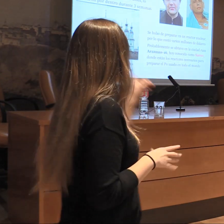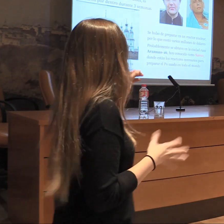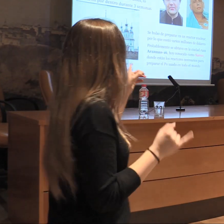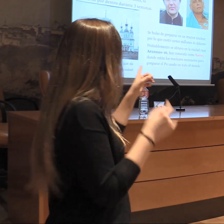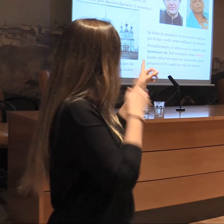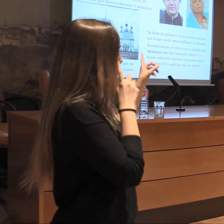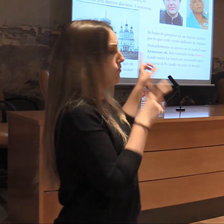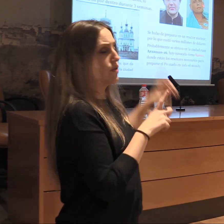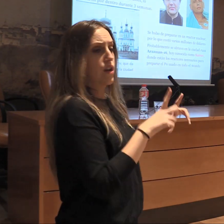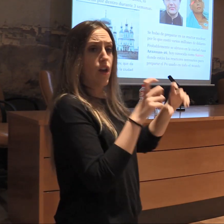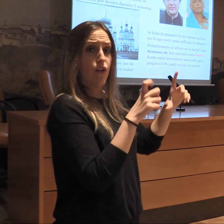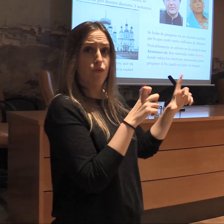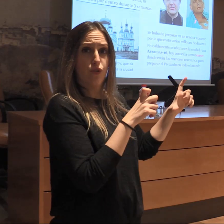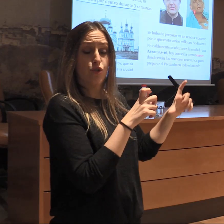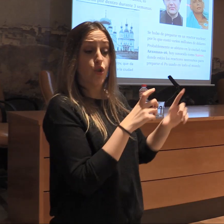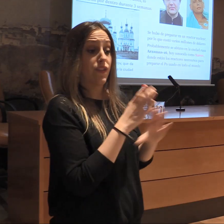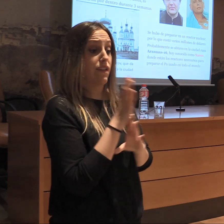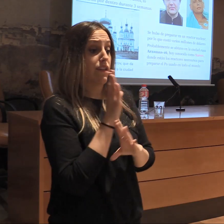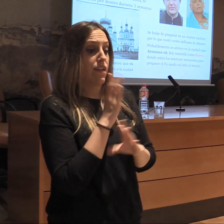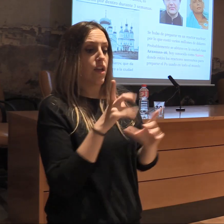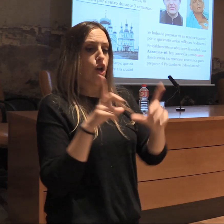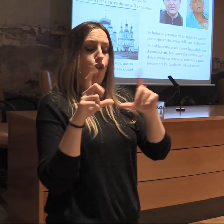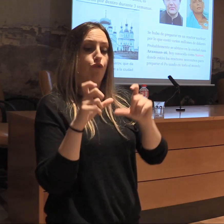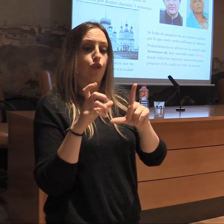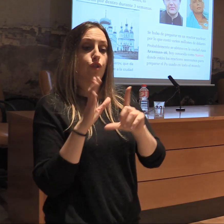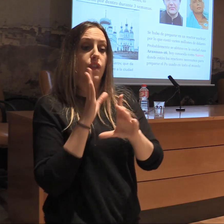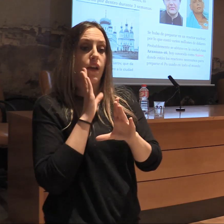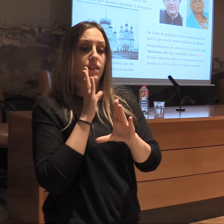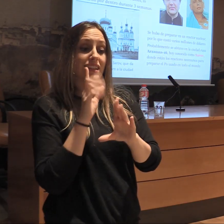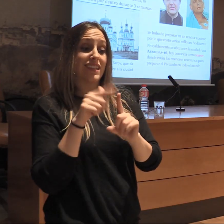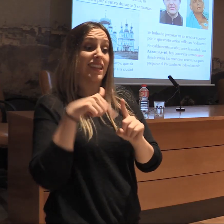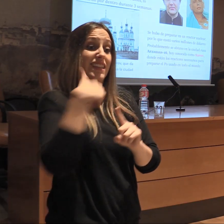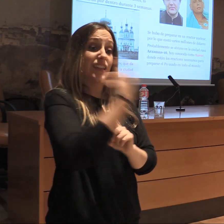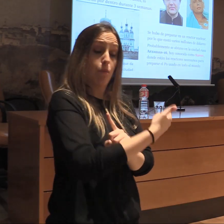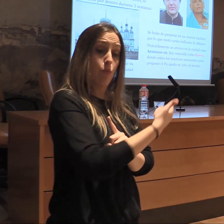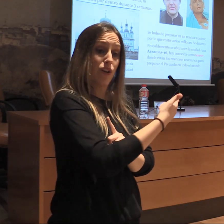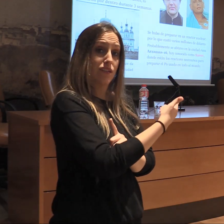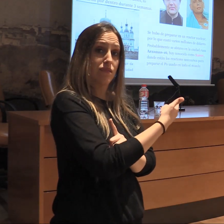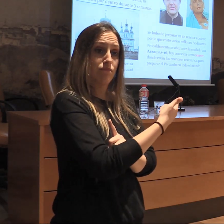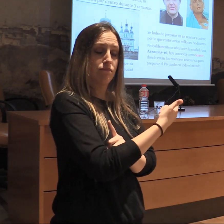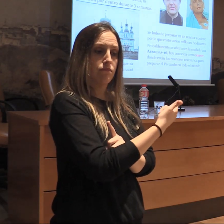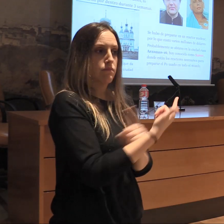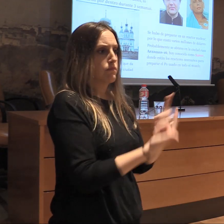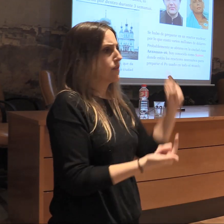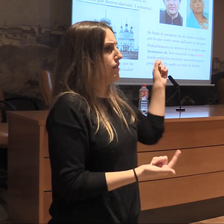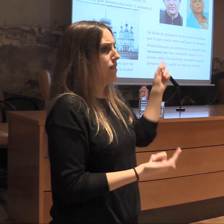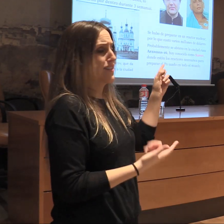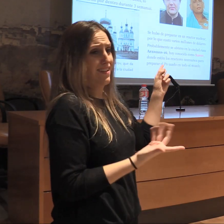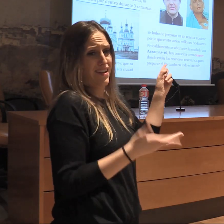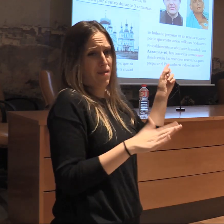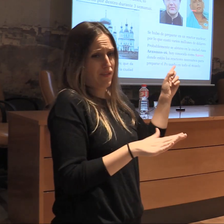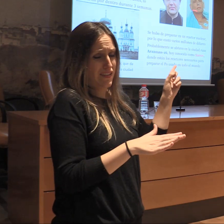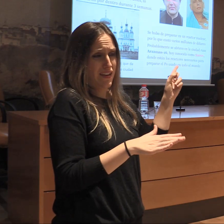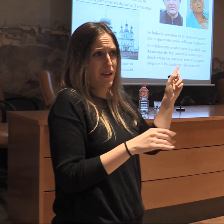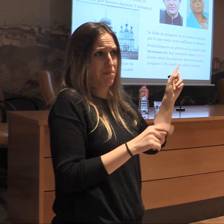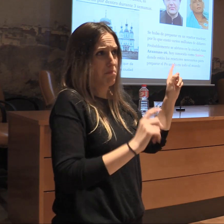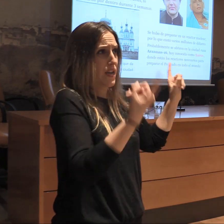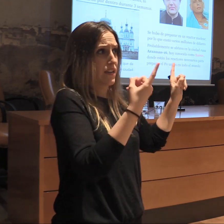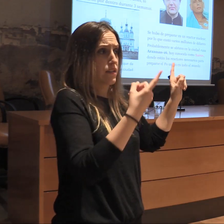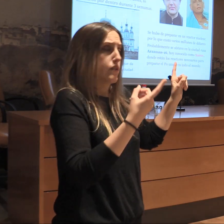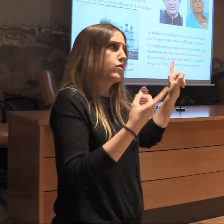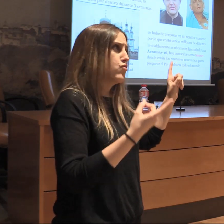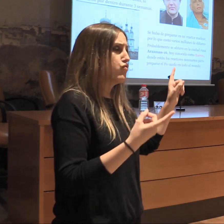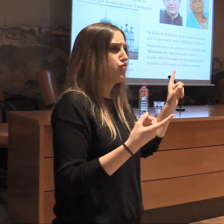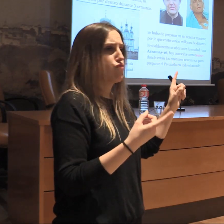del envenenamiento y una foto de unos días antes de morir. Yo creo que esta es la muerte más cruel, porque entre ambas